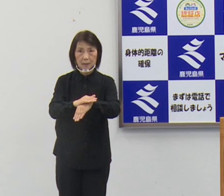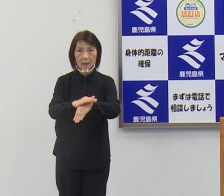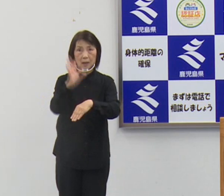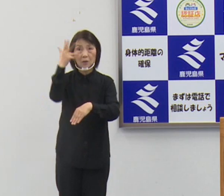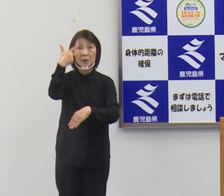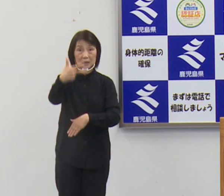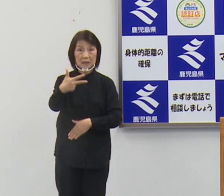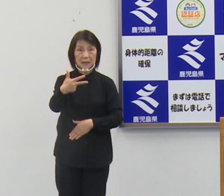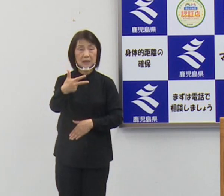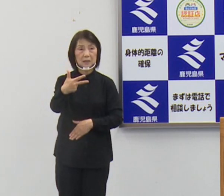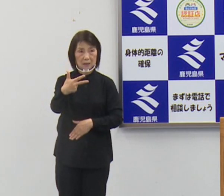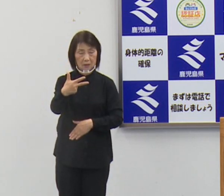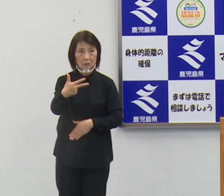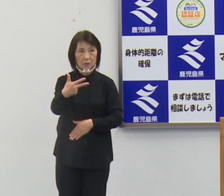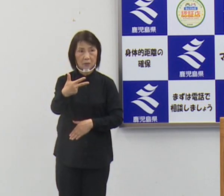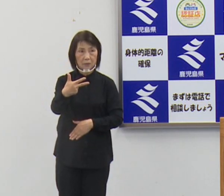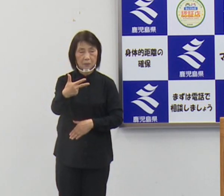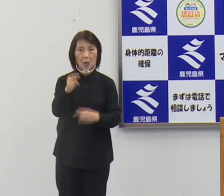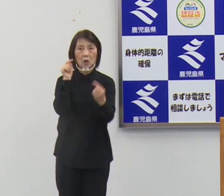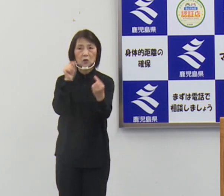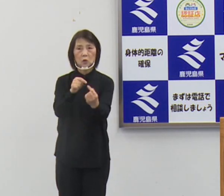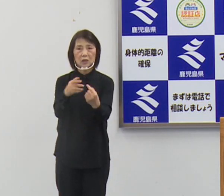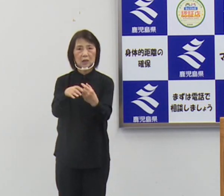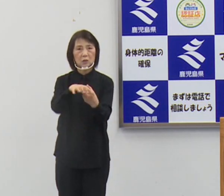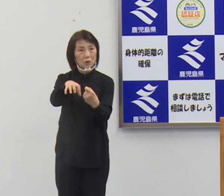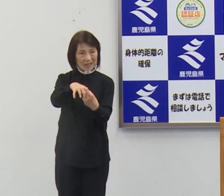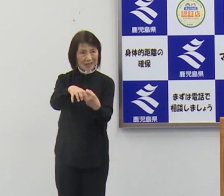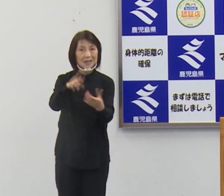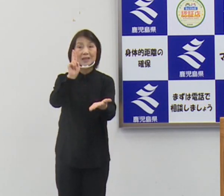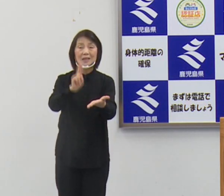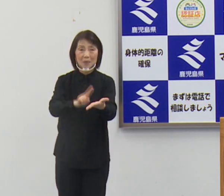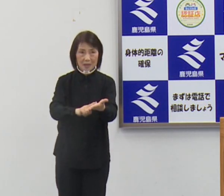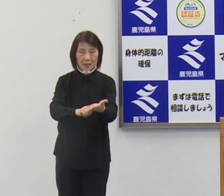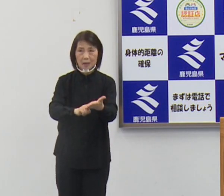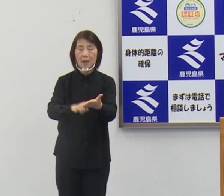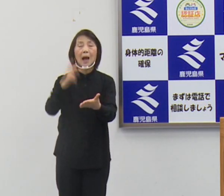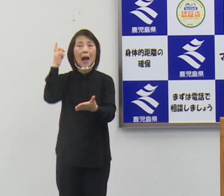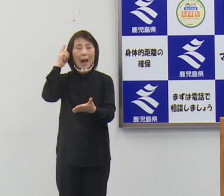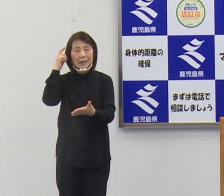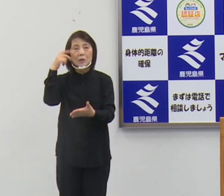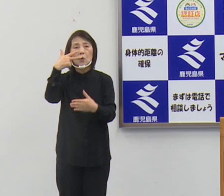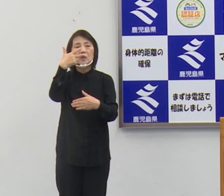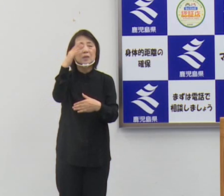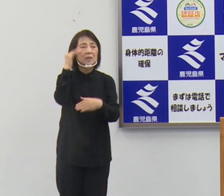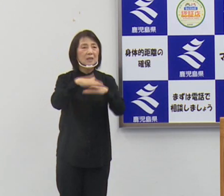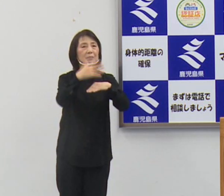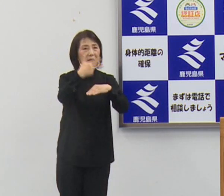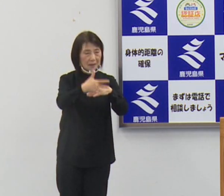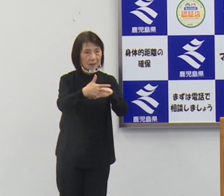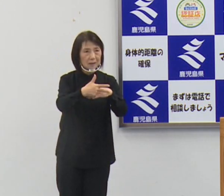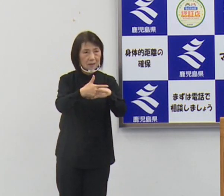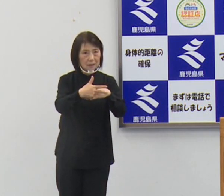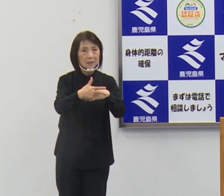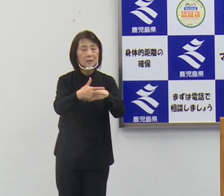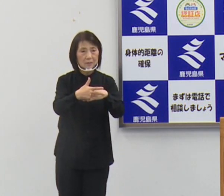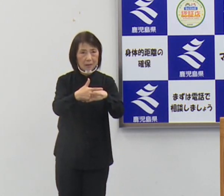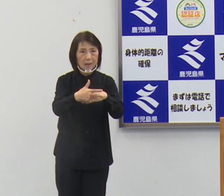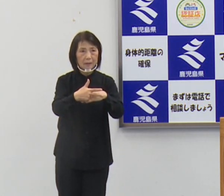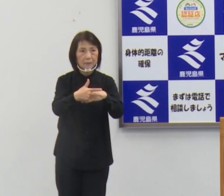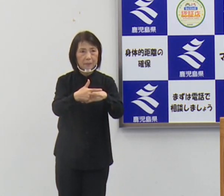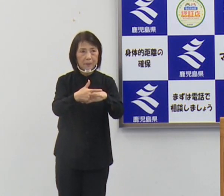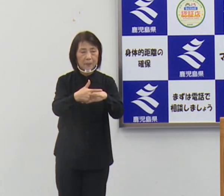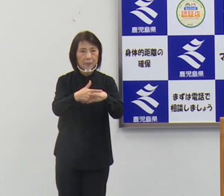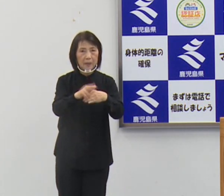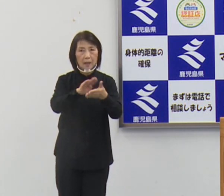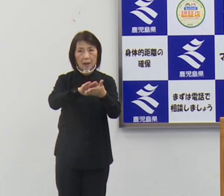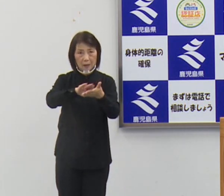島市のみということで、今回は措置区域を決めて、霧島姶良については通常の時短要請ということに、すべき